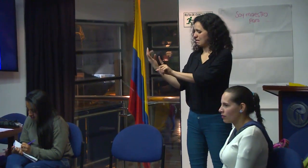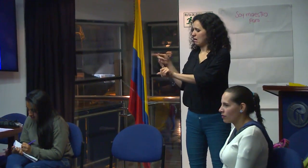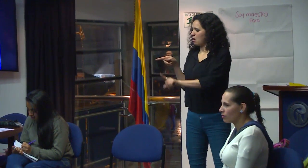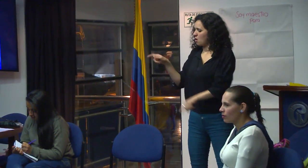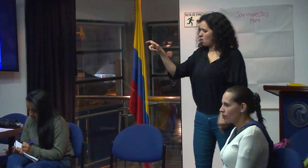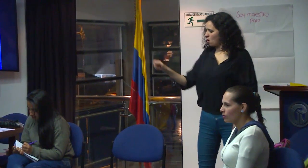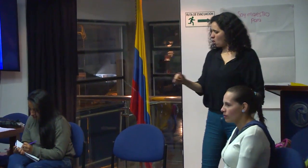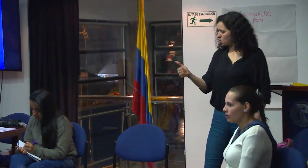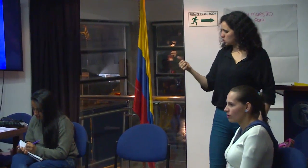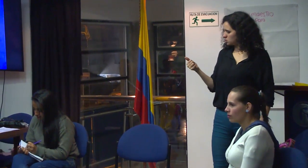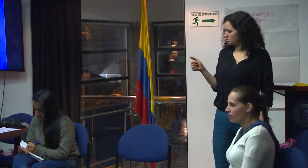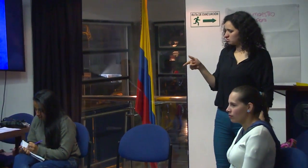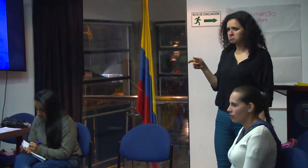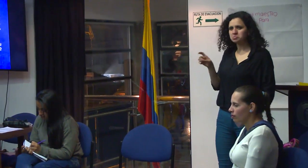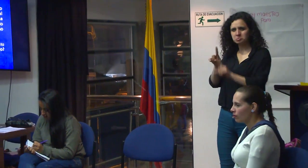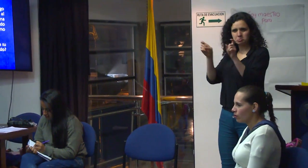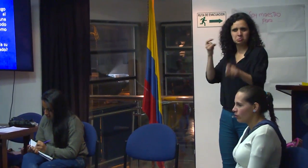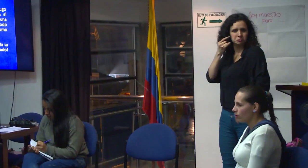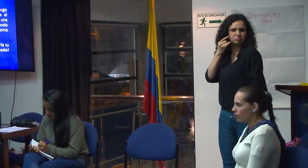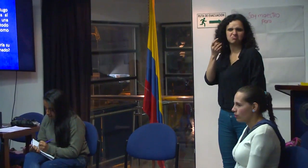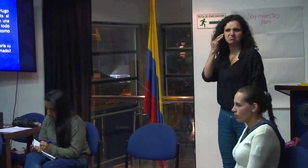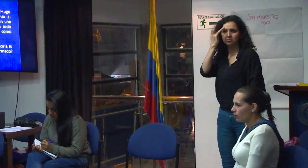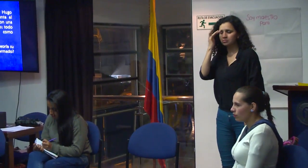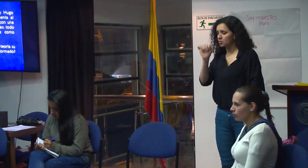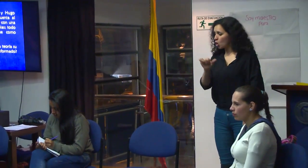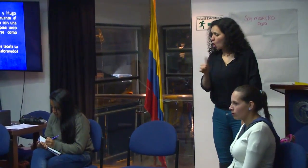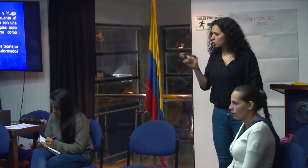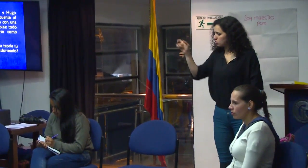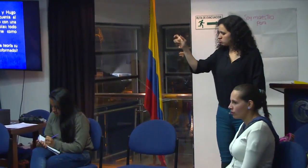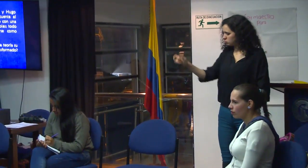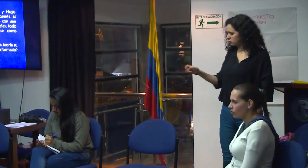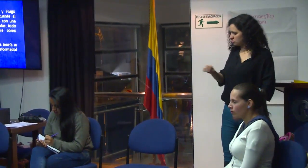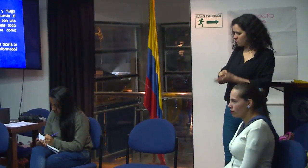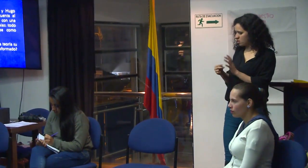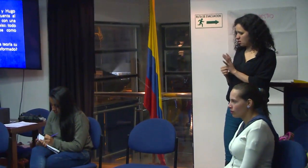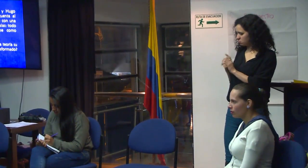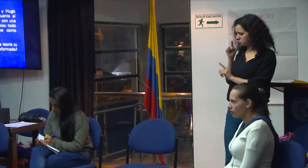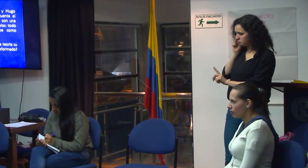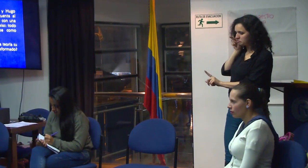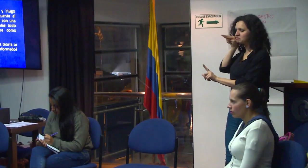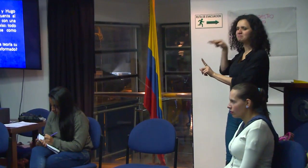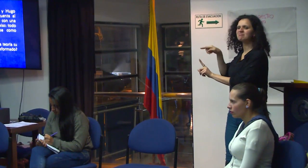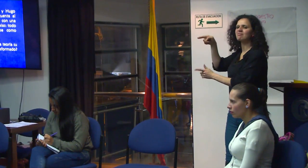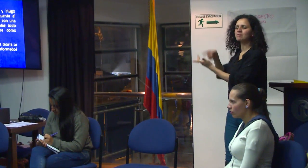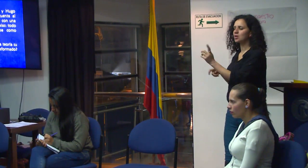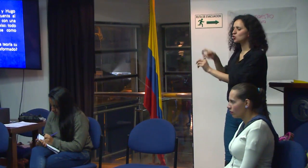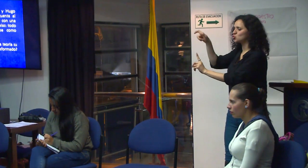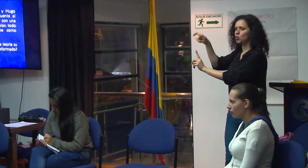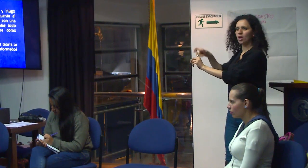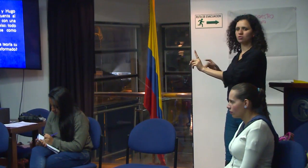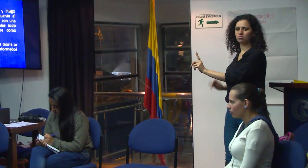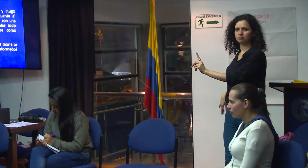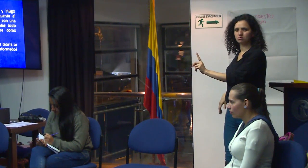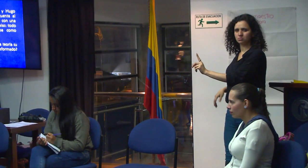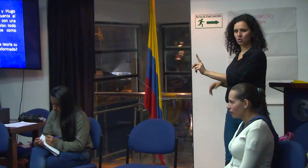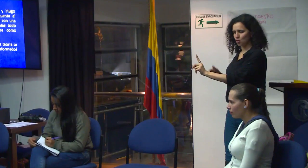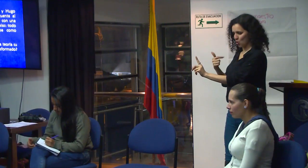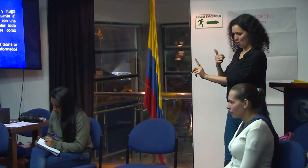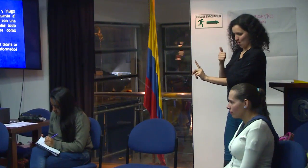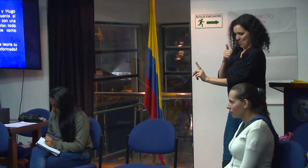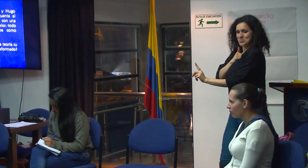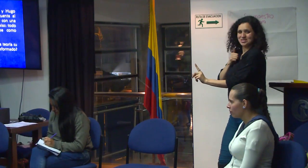mirada del sujeto en la cual se hace una reflexión desde la mismidad y